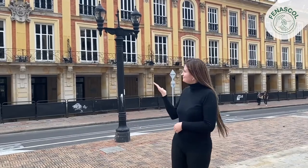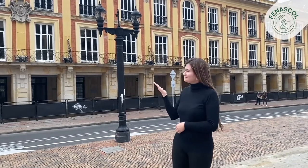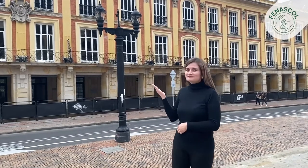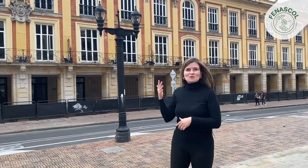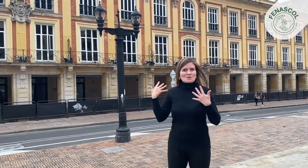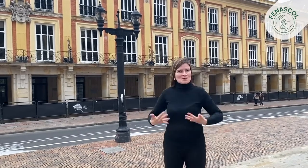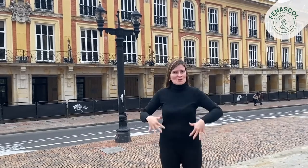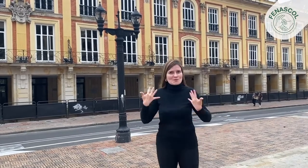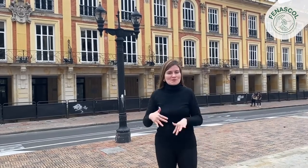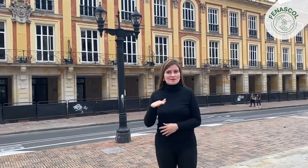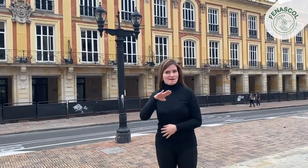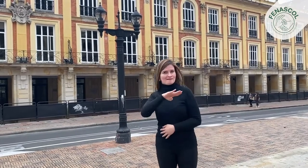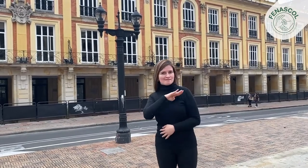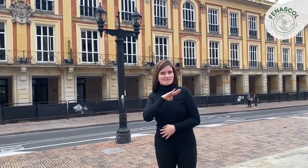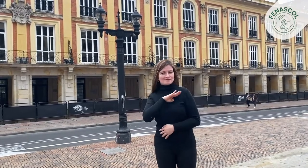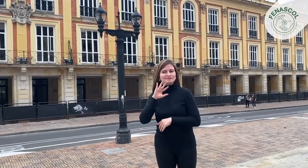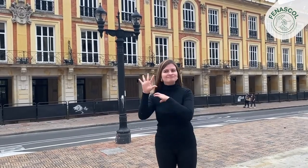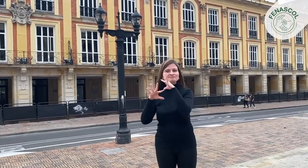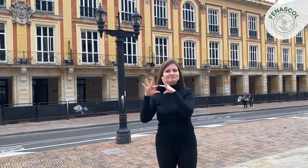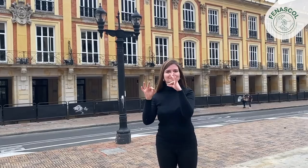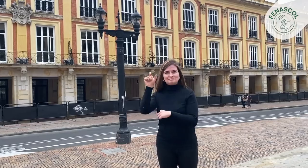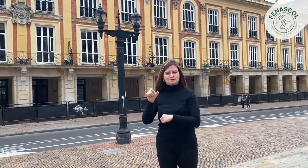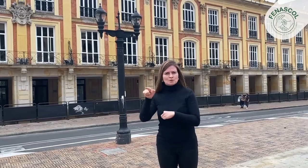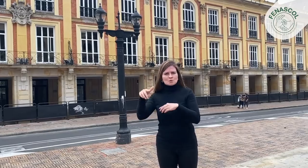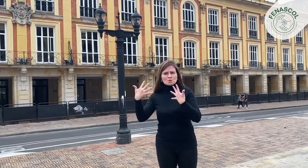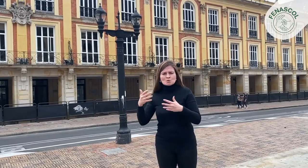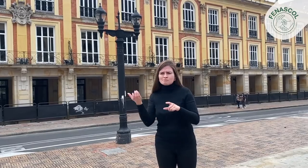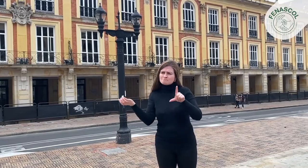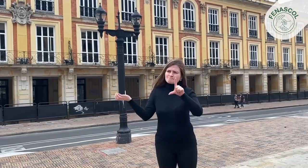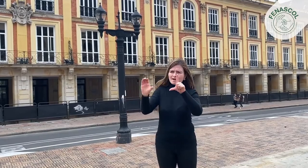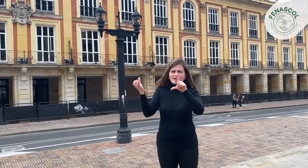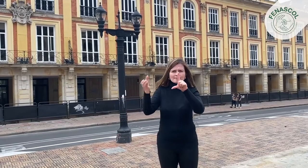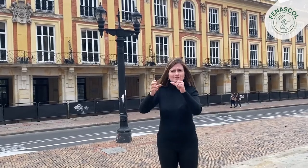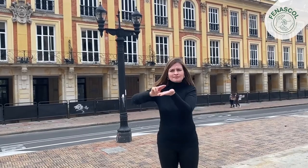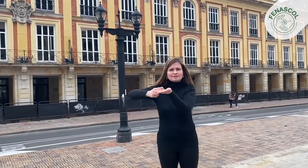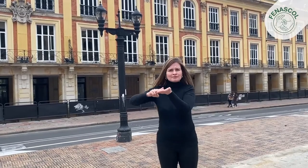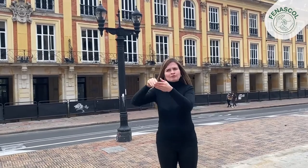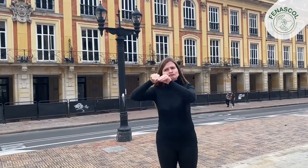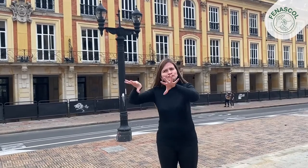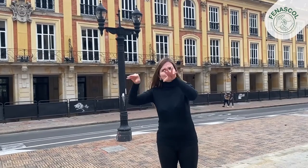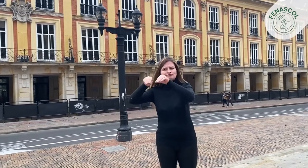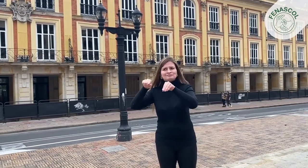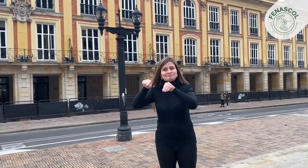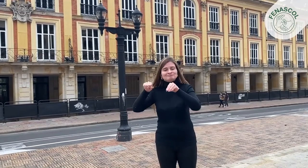saben ustedes, la alcaldesa Claudia López, en sus alocuciones, cuenta con el servicio de